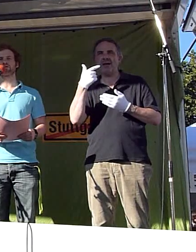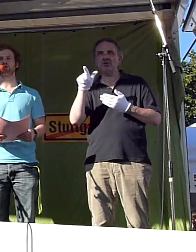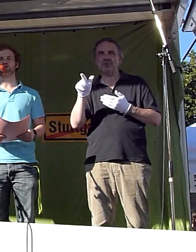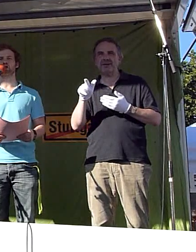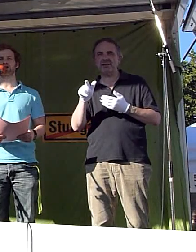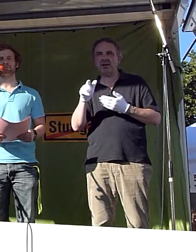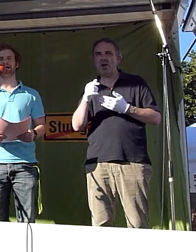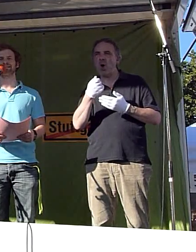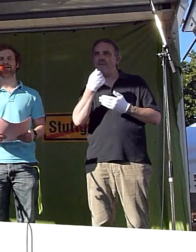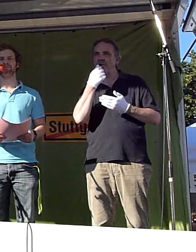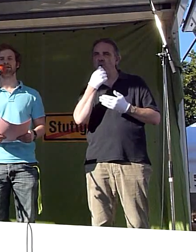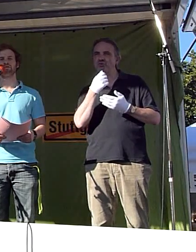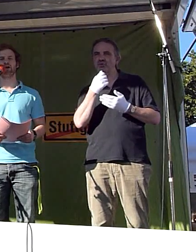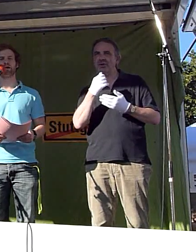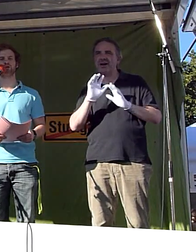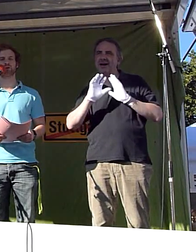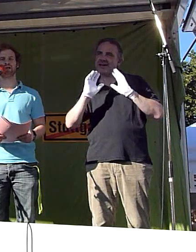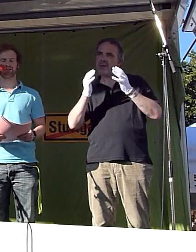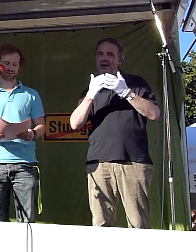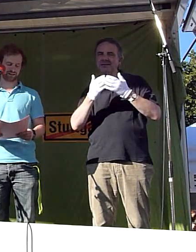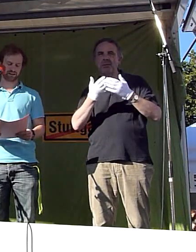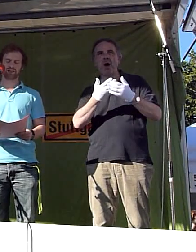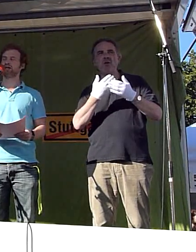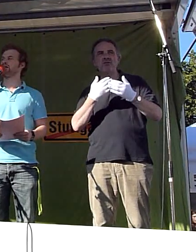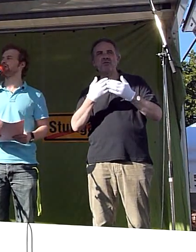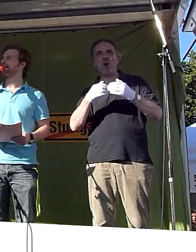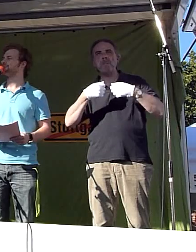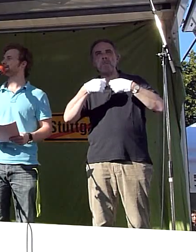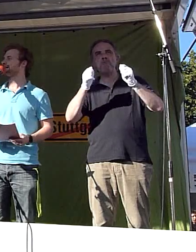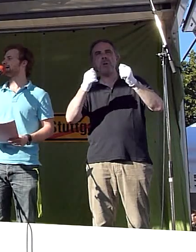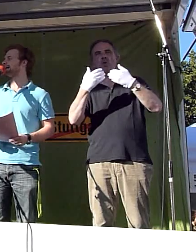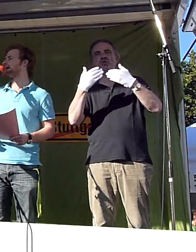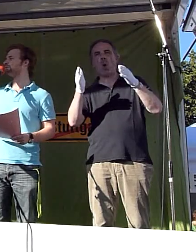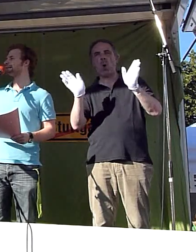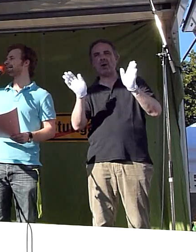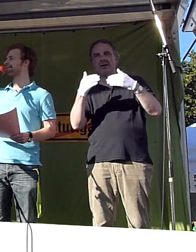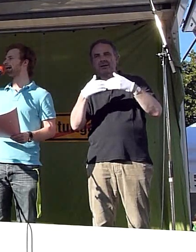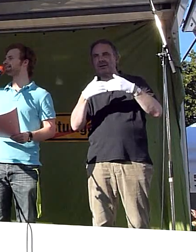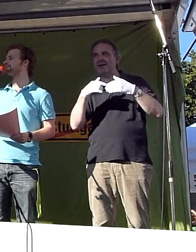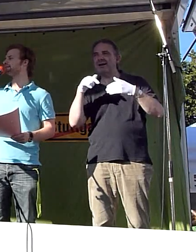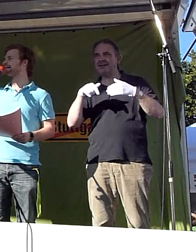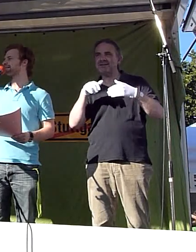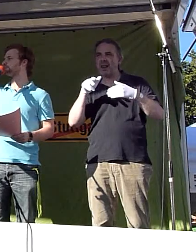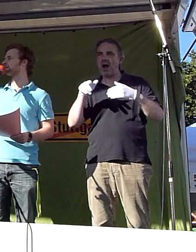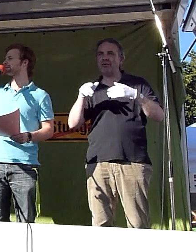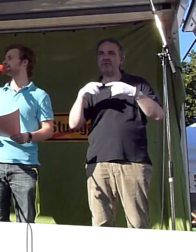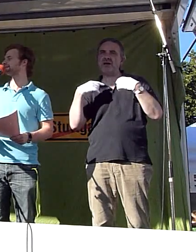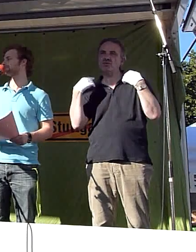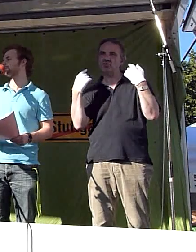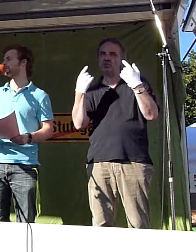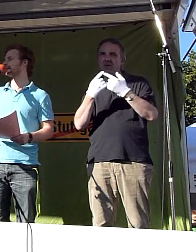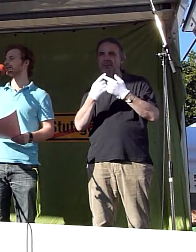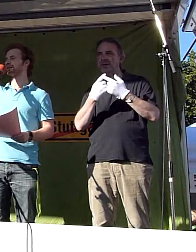zum Frühstück gemeinsam vorm Bautor. Und dann laufen wir jetzt gemeinsam, wie wir es gewohnt